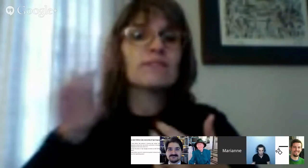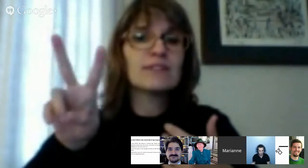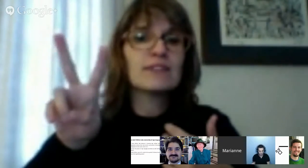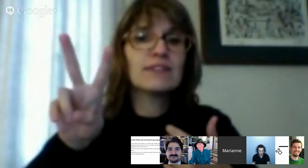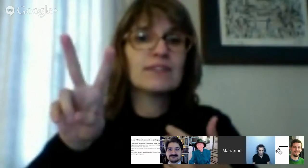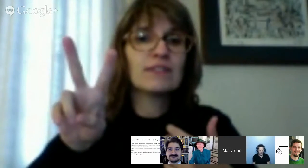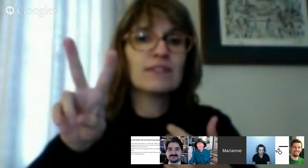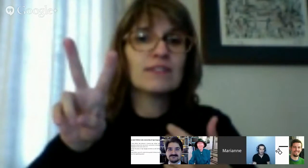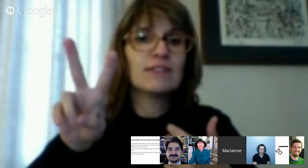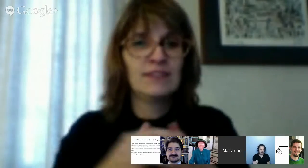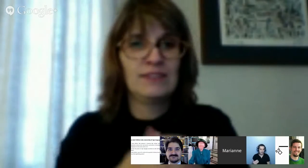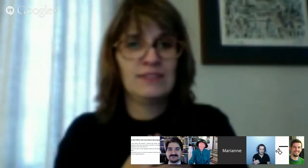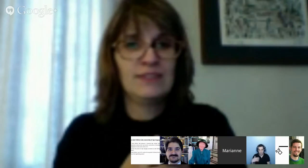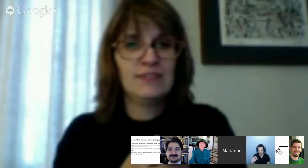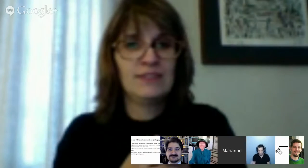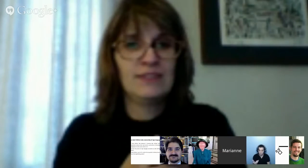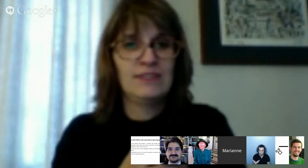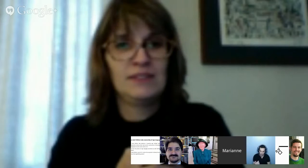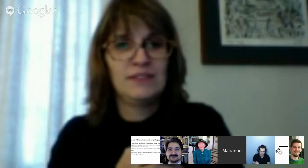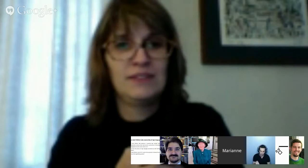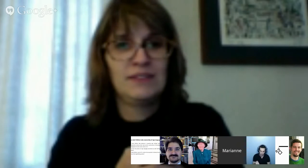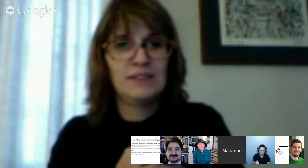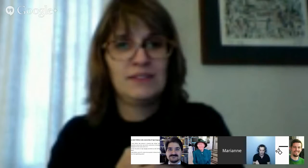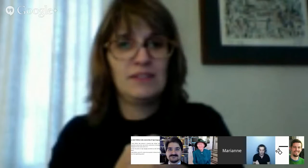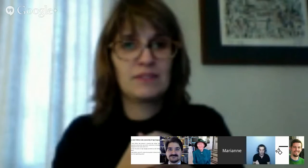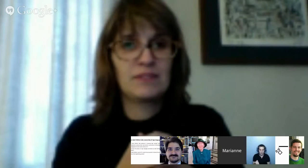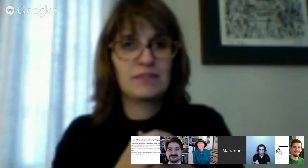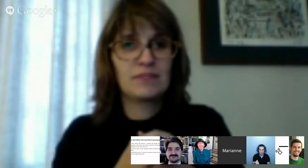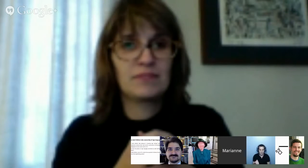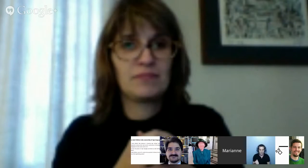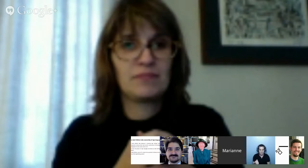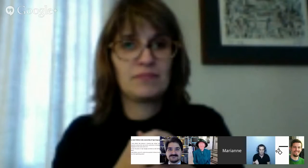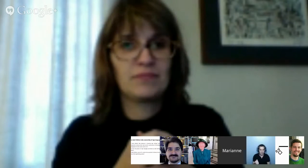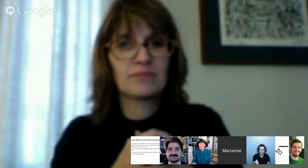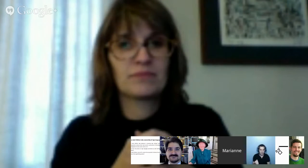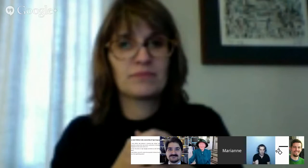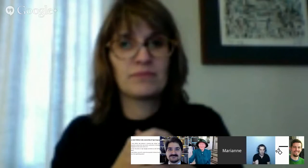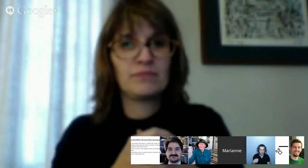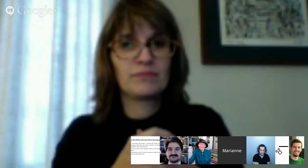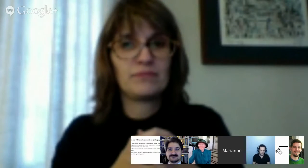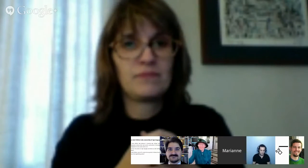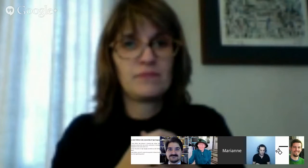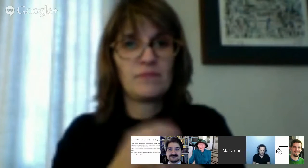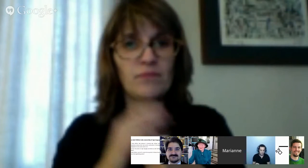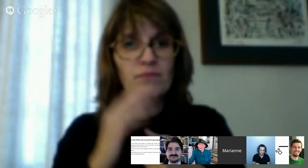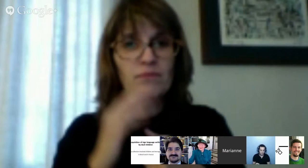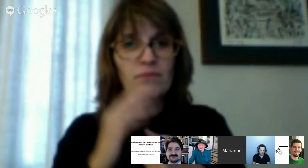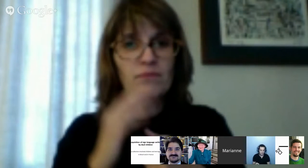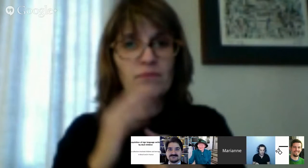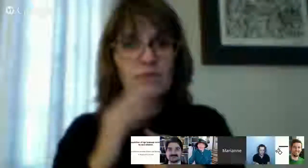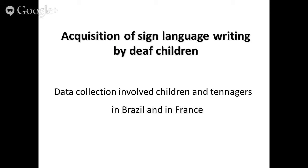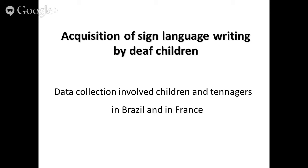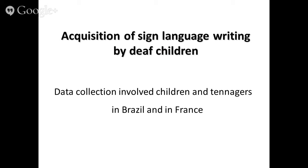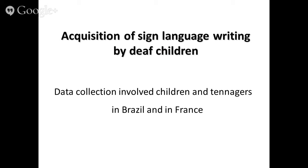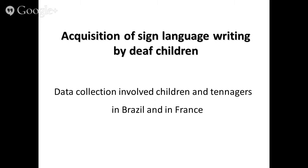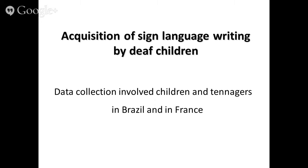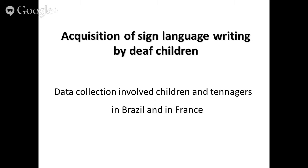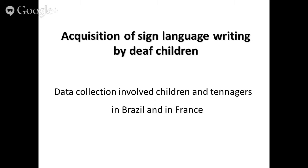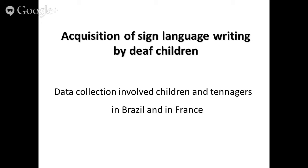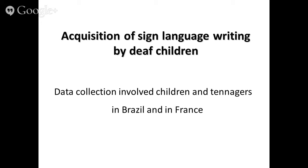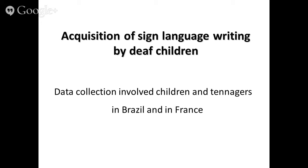autores, nós podemos ver no próximo PowerPoint. Please, Valery, next. Yes. slide.